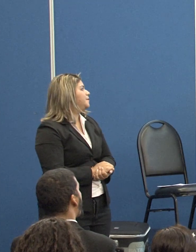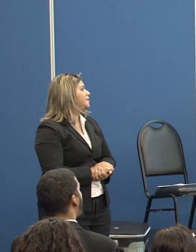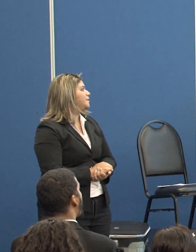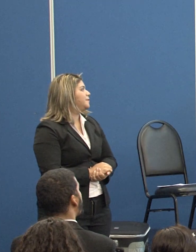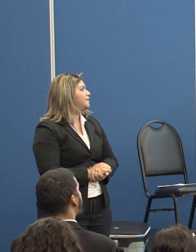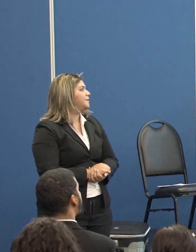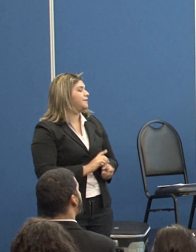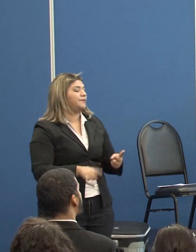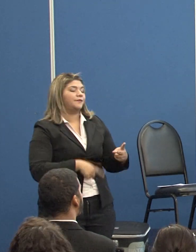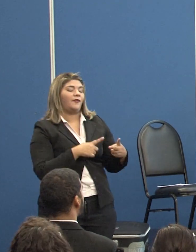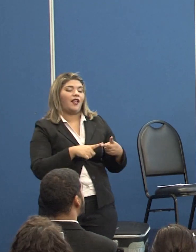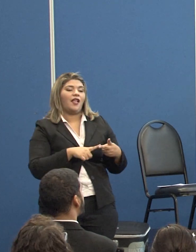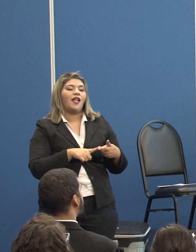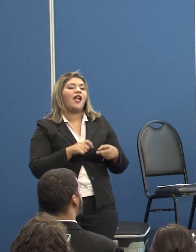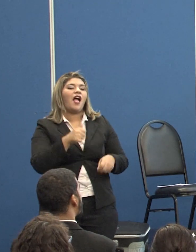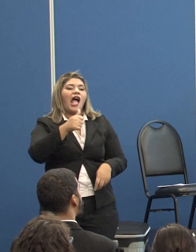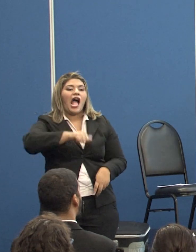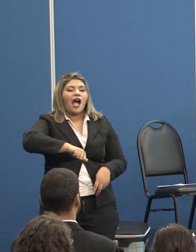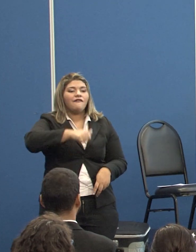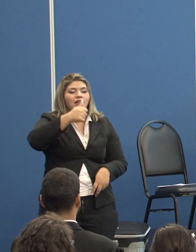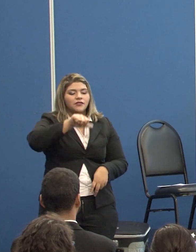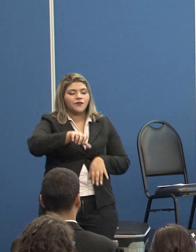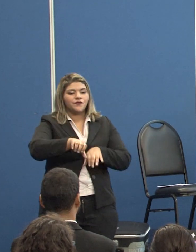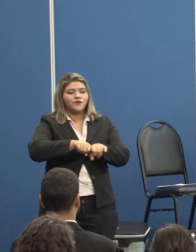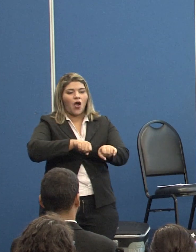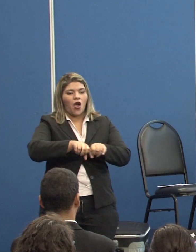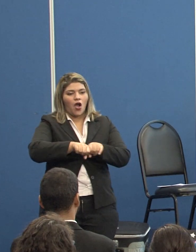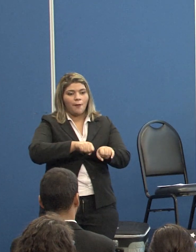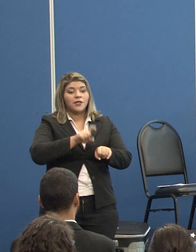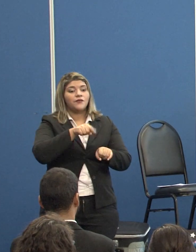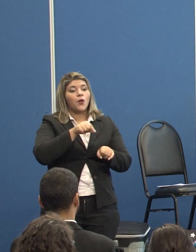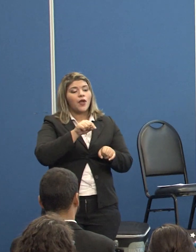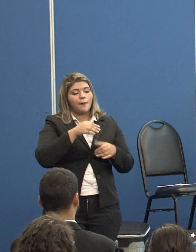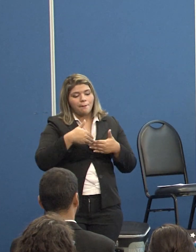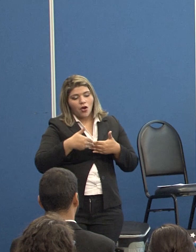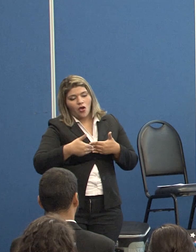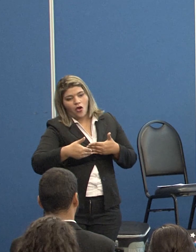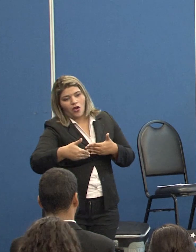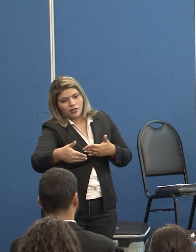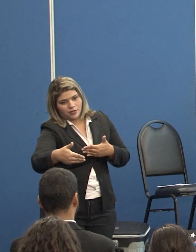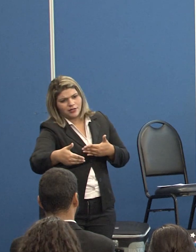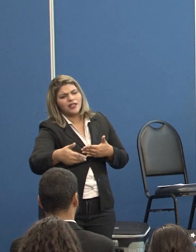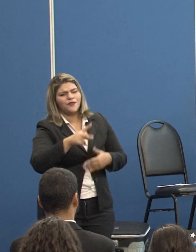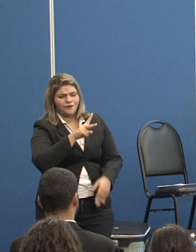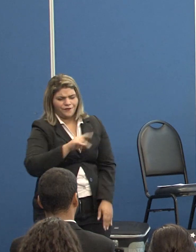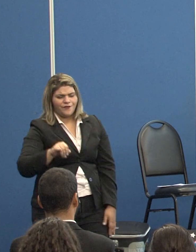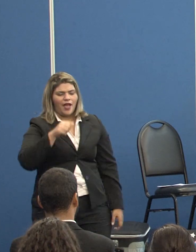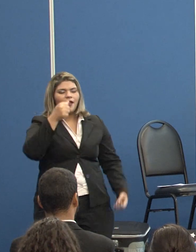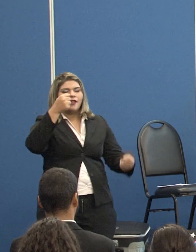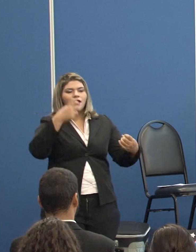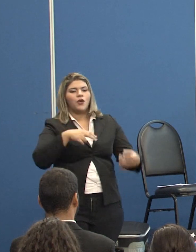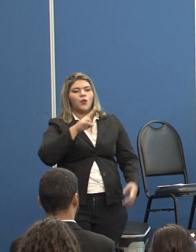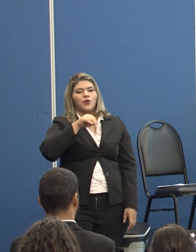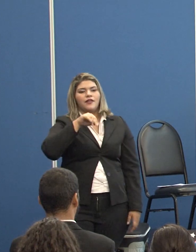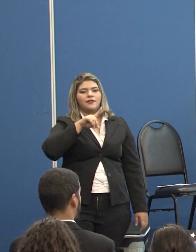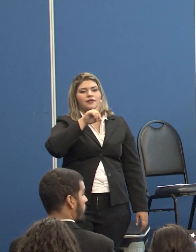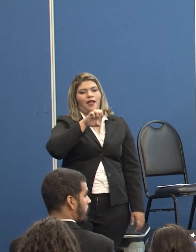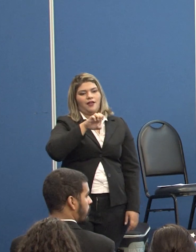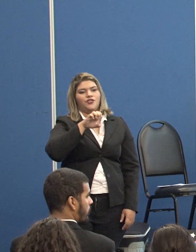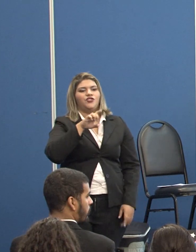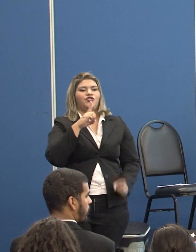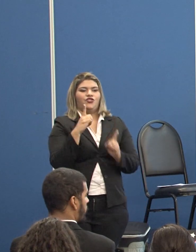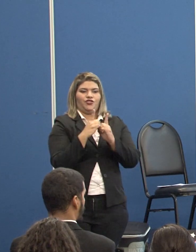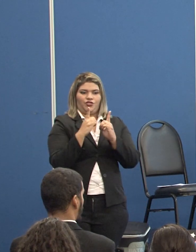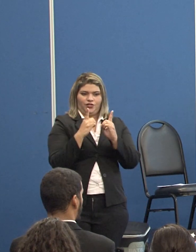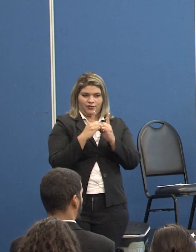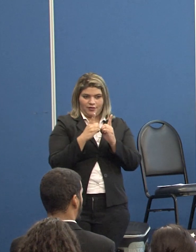A avaliação formativa, que ela é durante o processo, nós vamos falar aqui de unidade didática. A avaliação